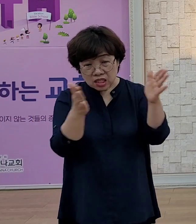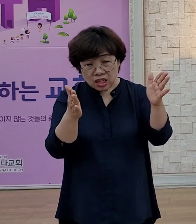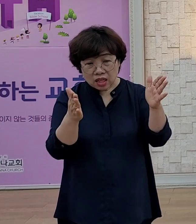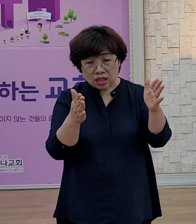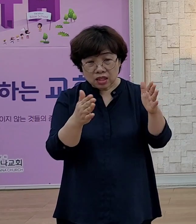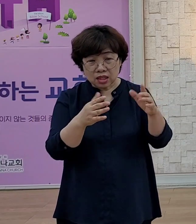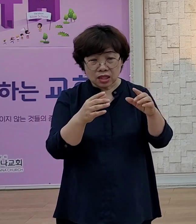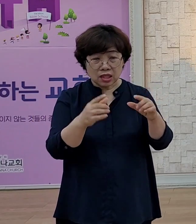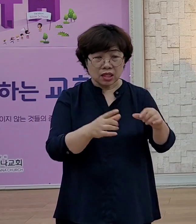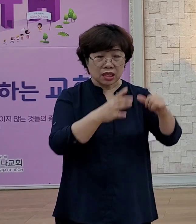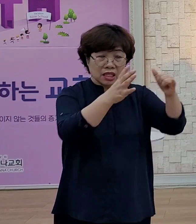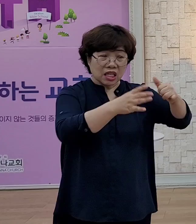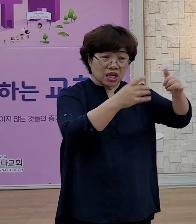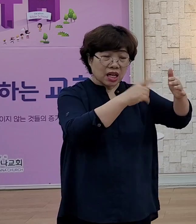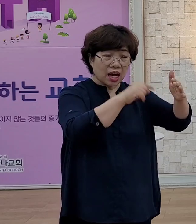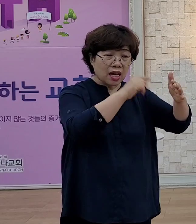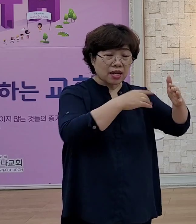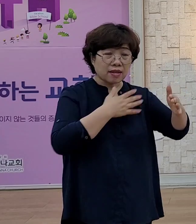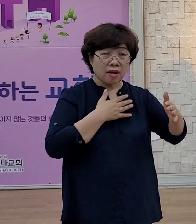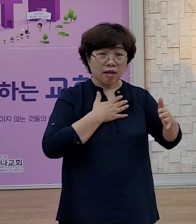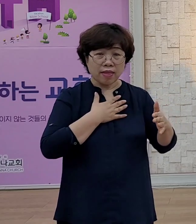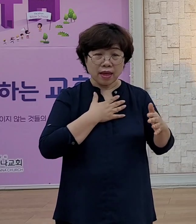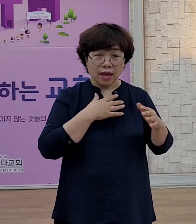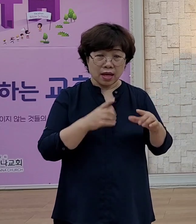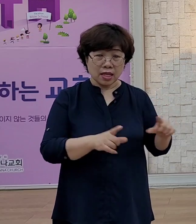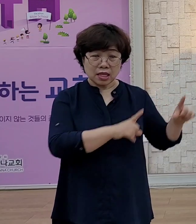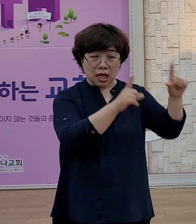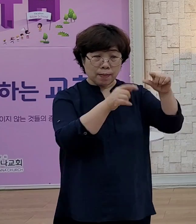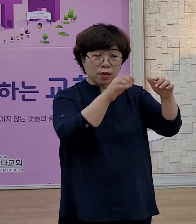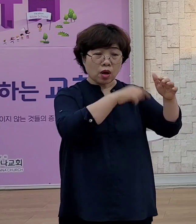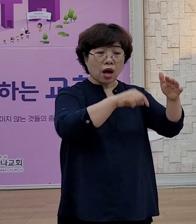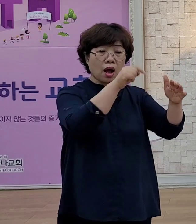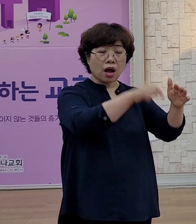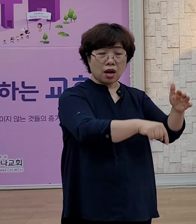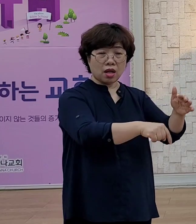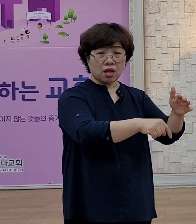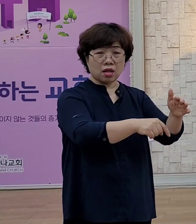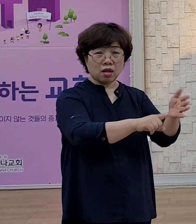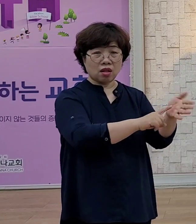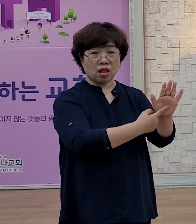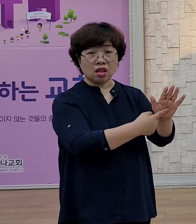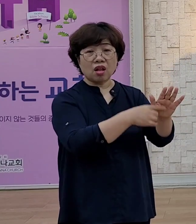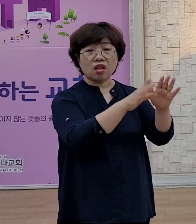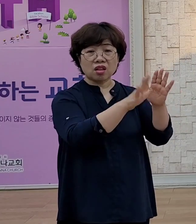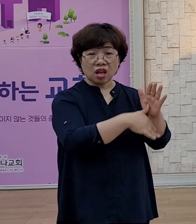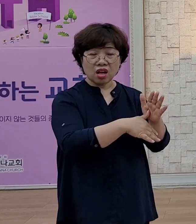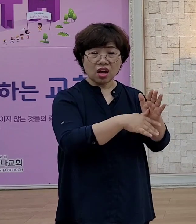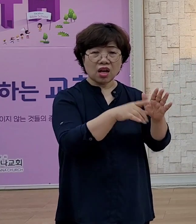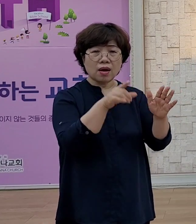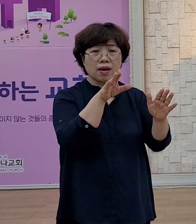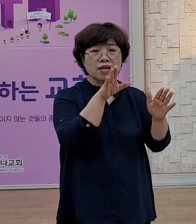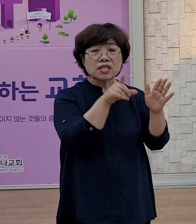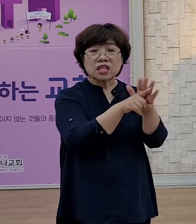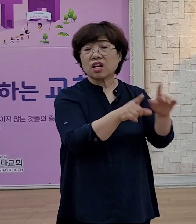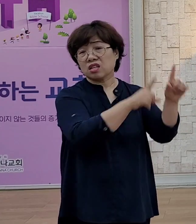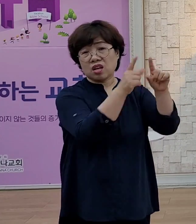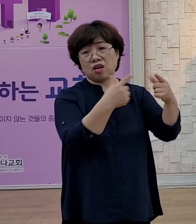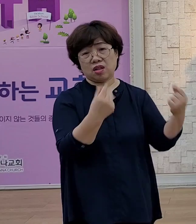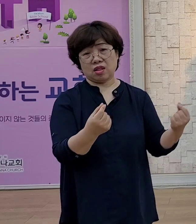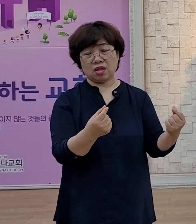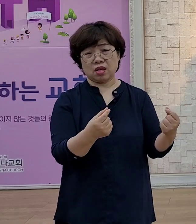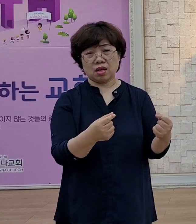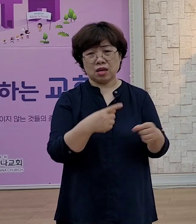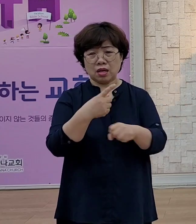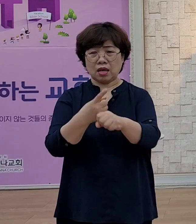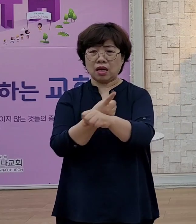99%의 삶을 살아가는 내 삶의 현장에서 살아가는 게 그게 신앙생활입니다. 이 한 시간의 예배는